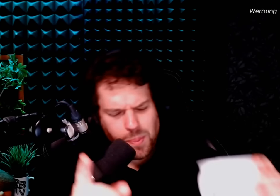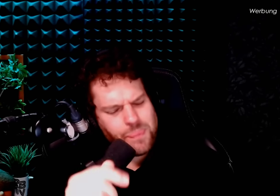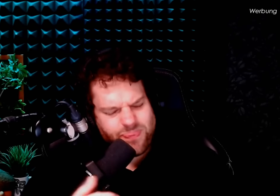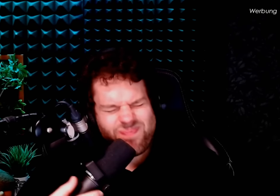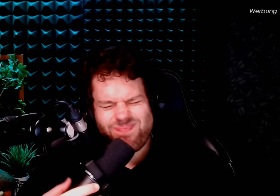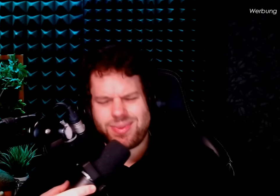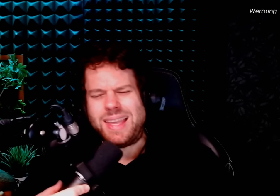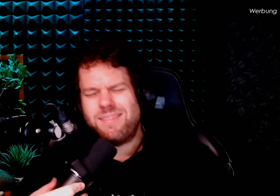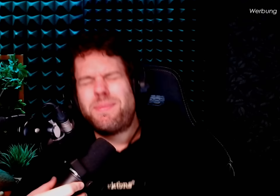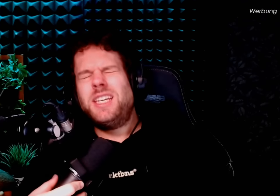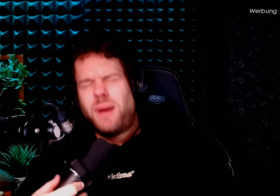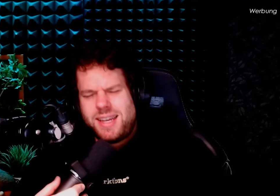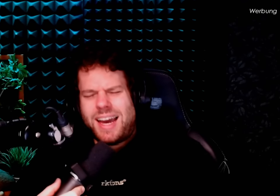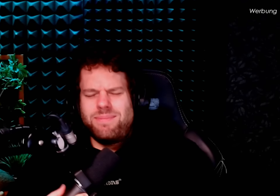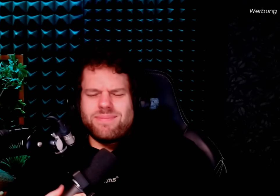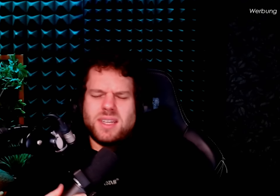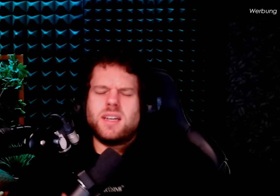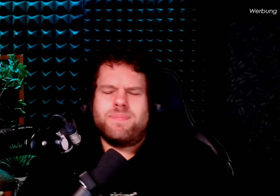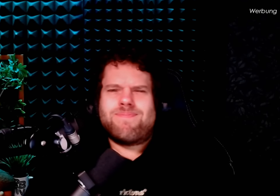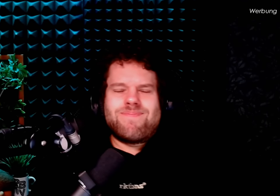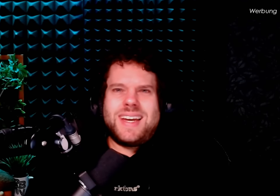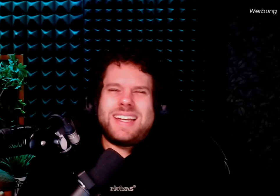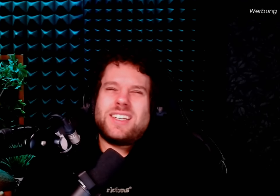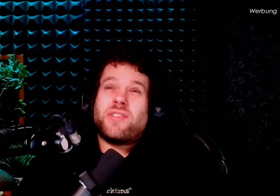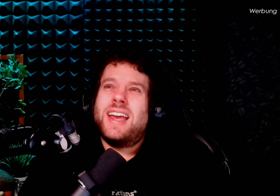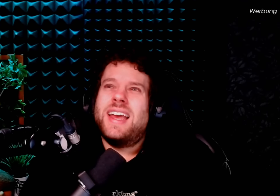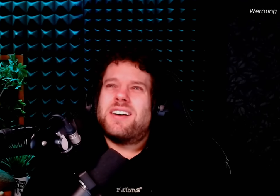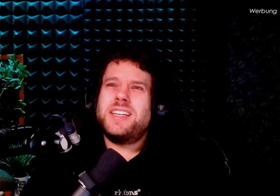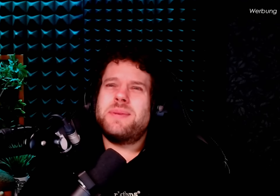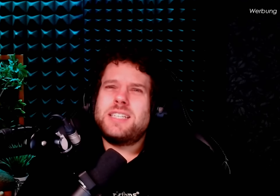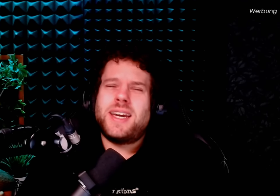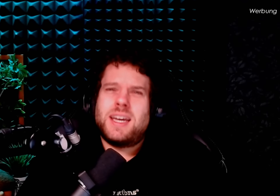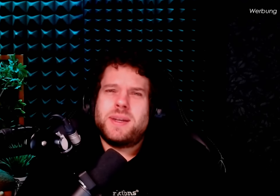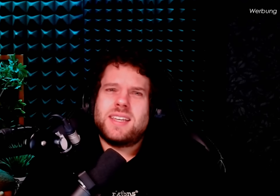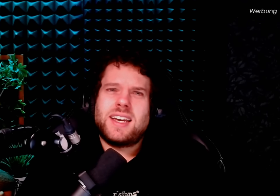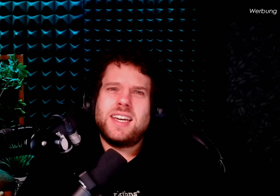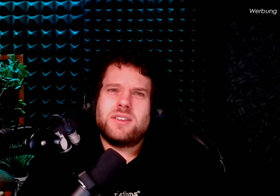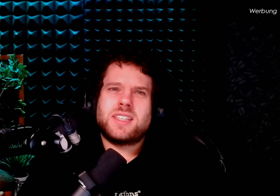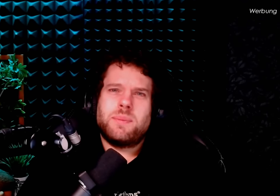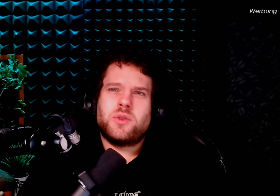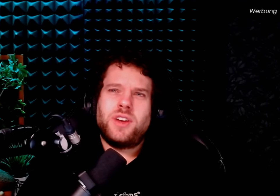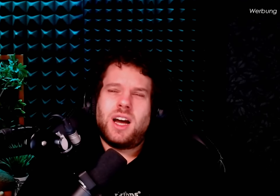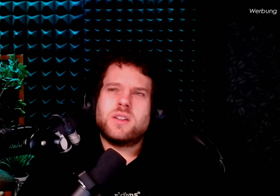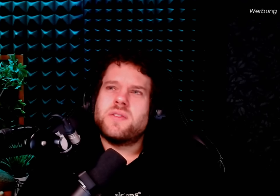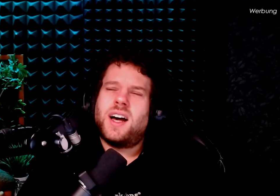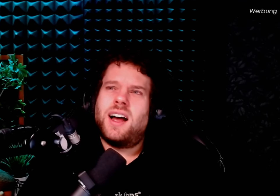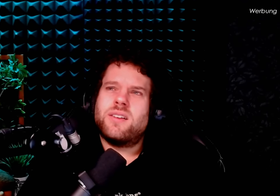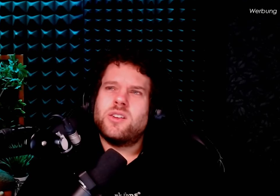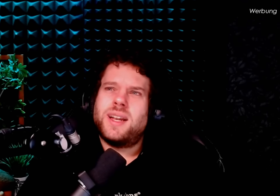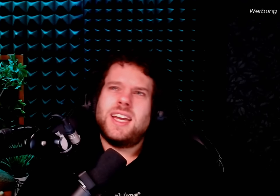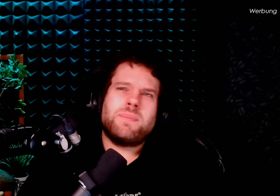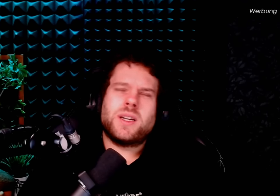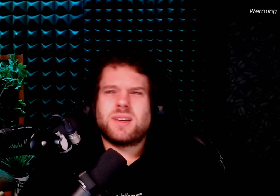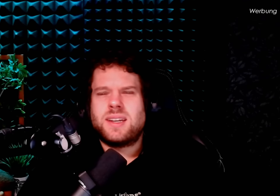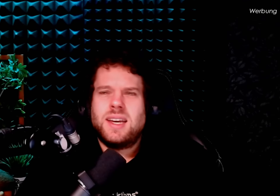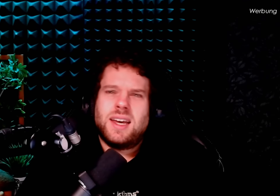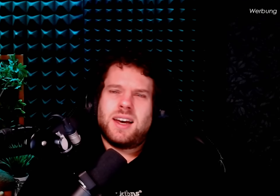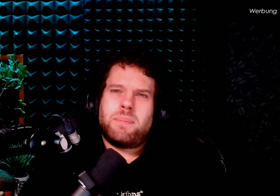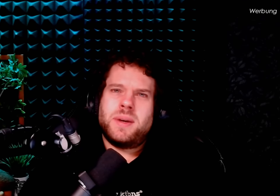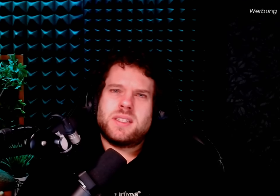Hm. Weil manchmal, ja, das ist schwer. Manchmal ist man ja in der Pizzeria und es gibt zu viel Auswahl und dann überlegt man und dann hat man